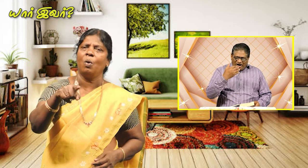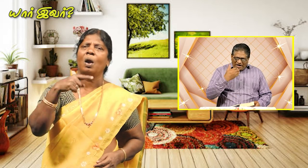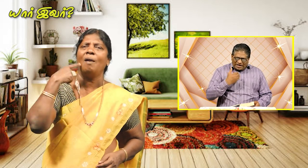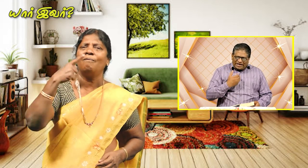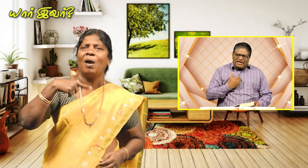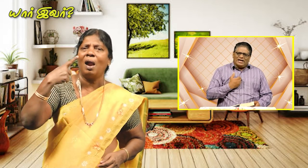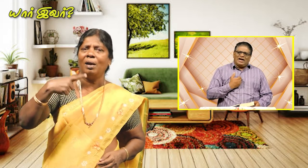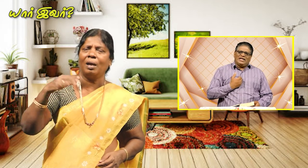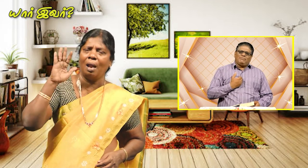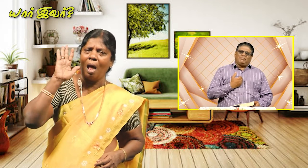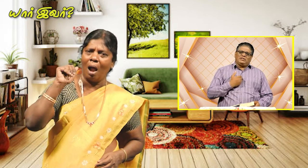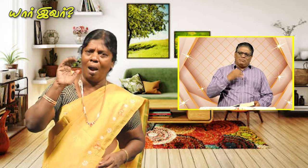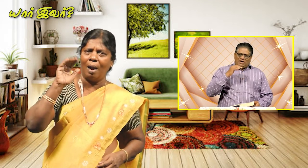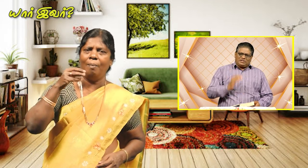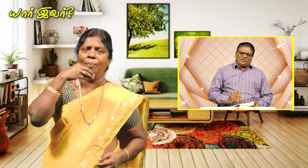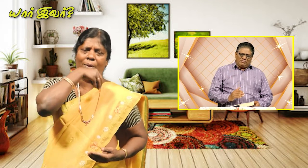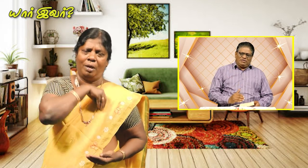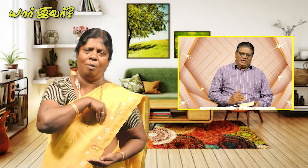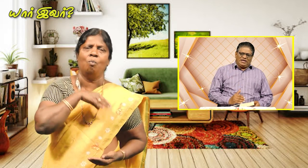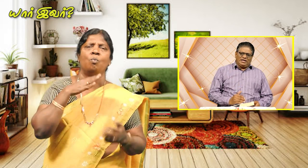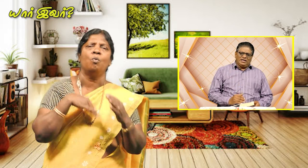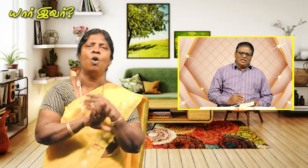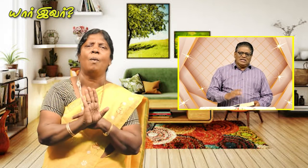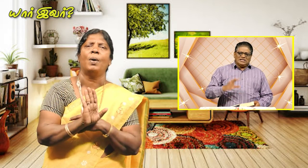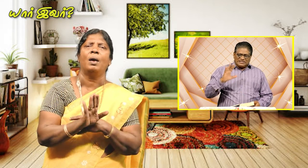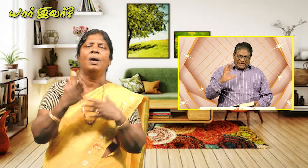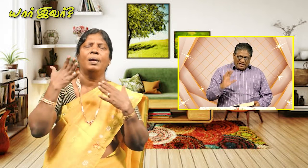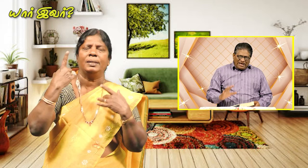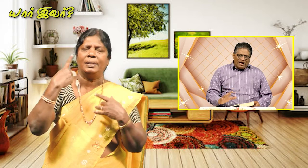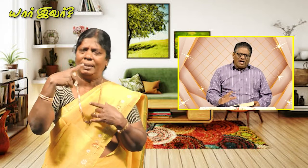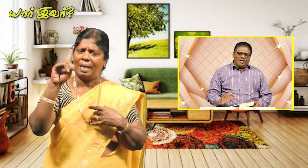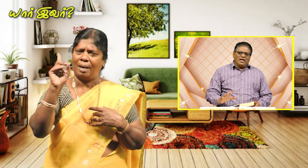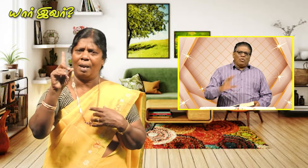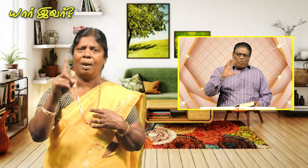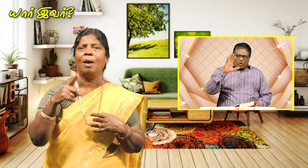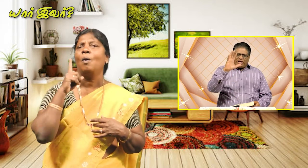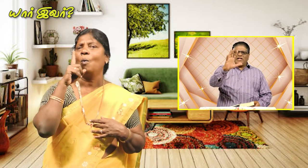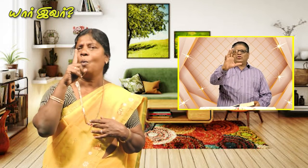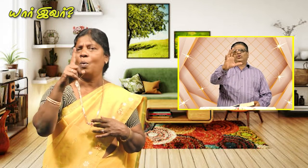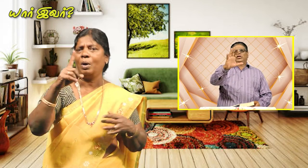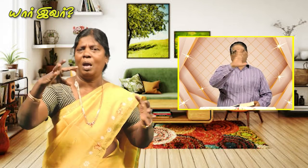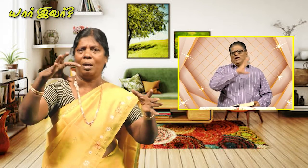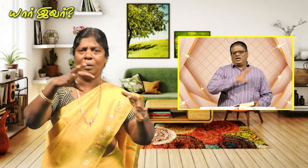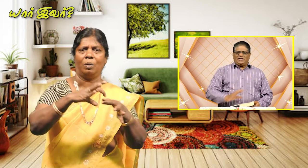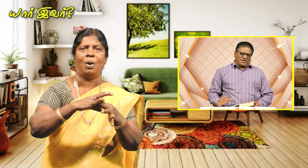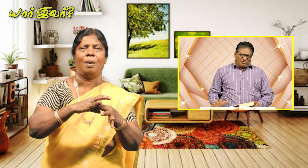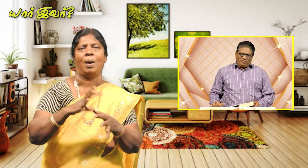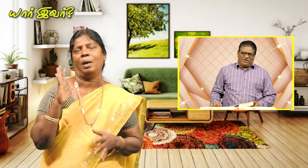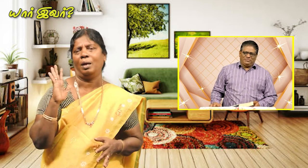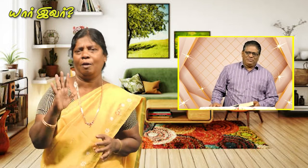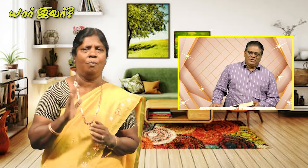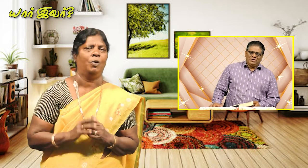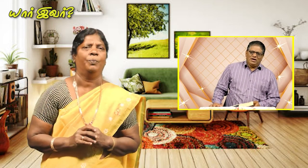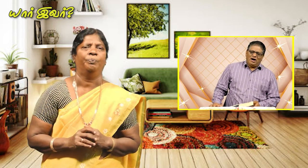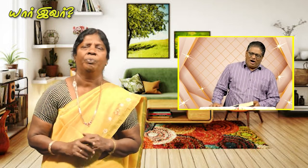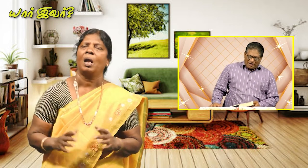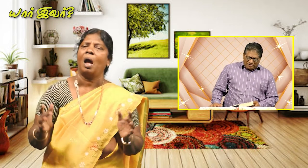உங்கள் வாழ்க்கையில் அழைப்பது மாத்திரமே சரியான ஒரே தொடர்பாக இருக்க